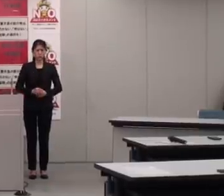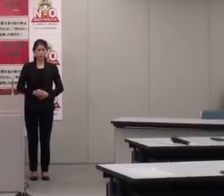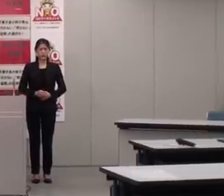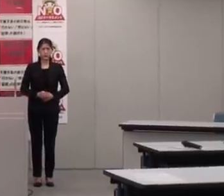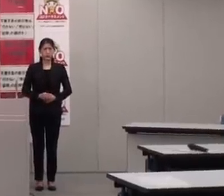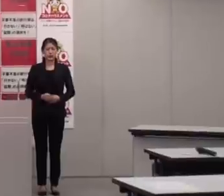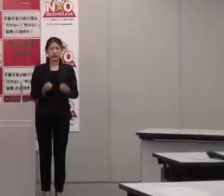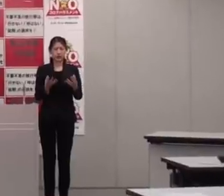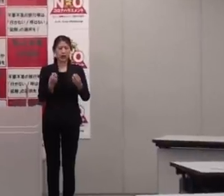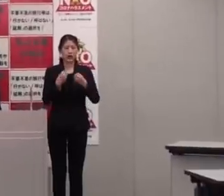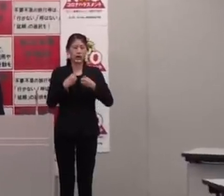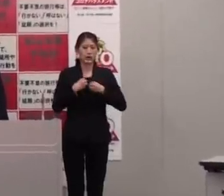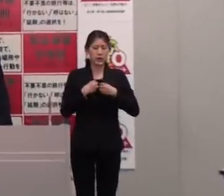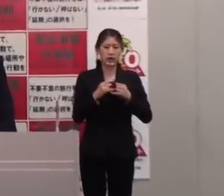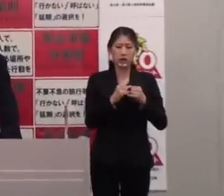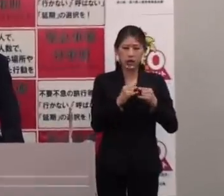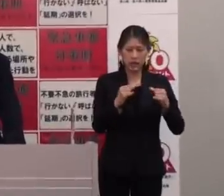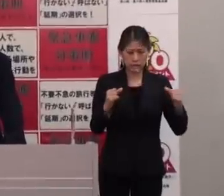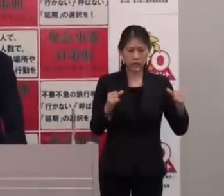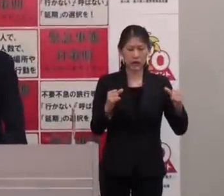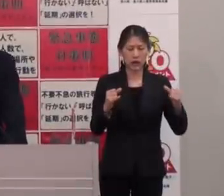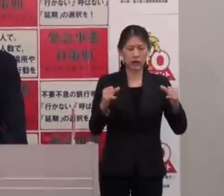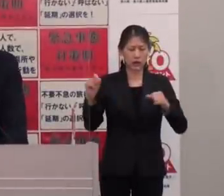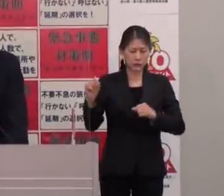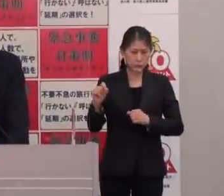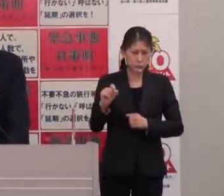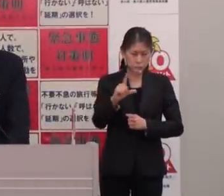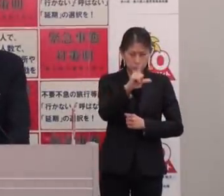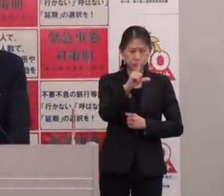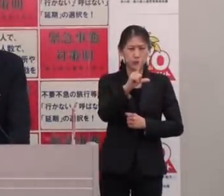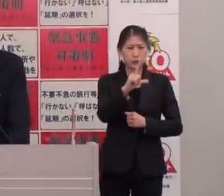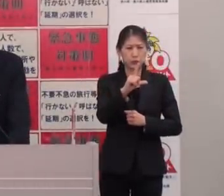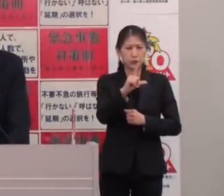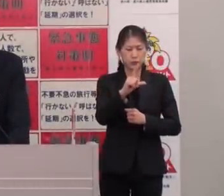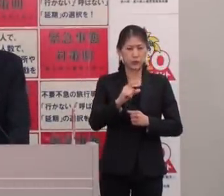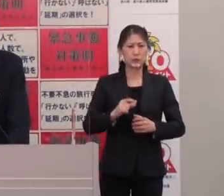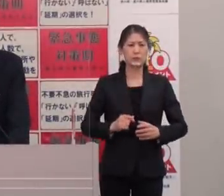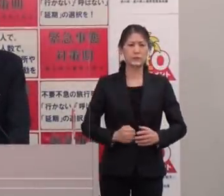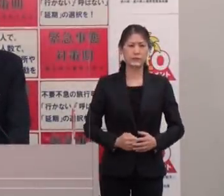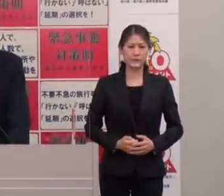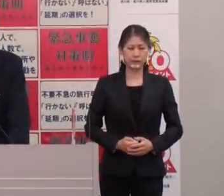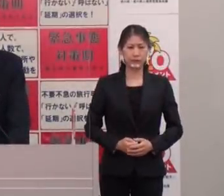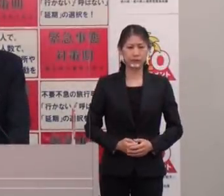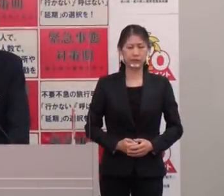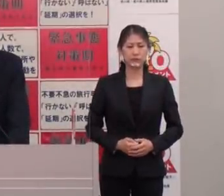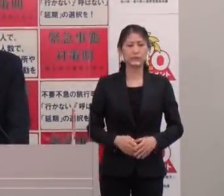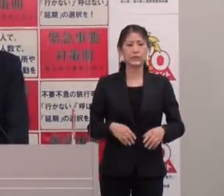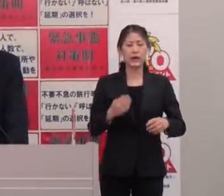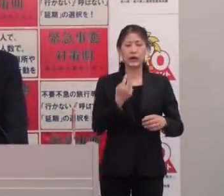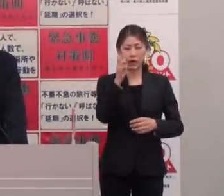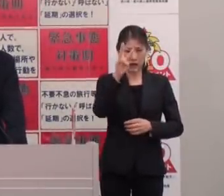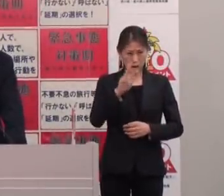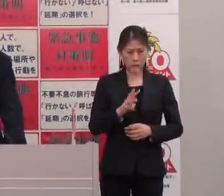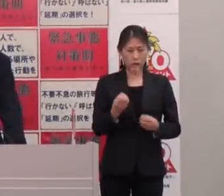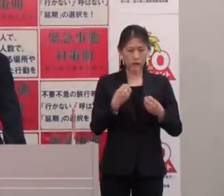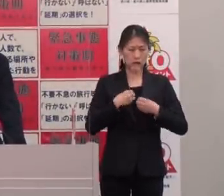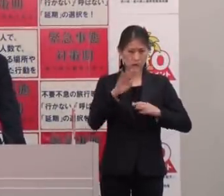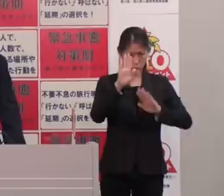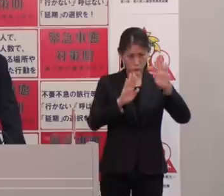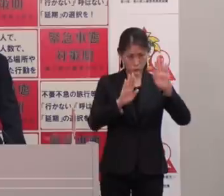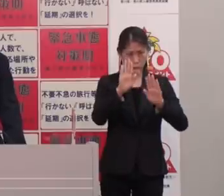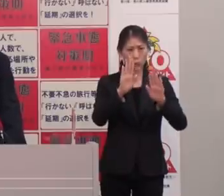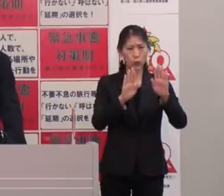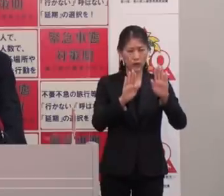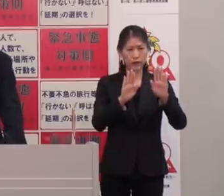感染が急拡大しており、非常な勢いとなっております。本県の感染者の状況につき